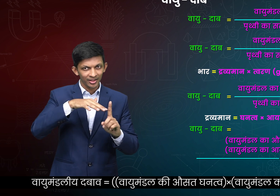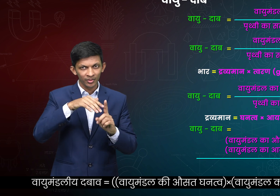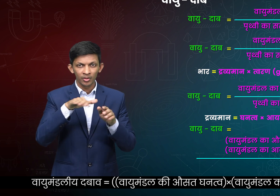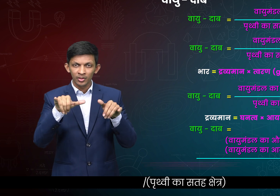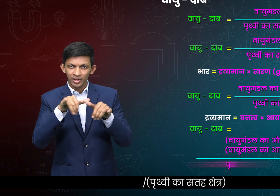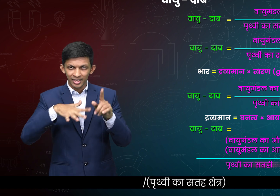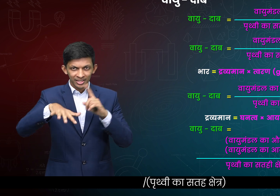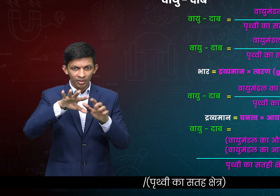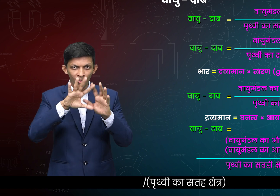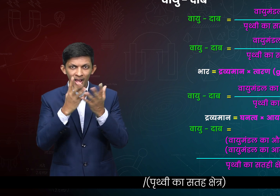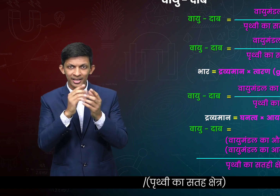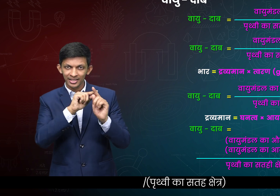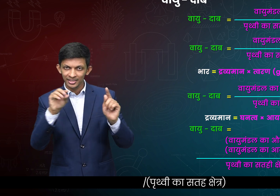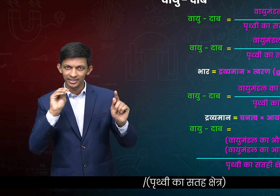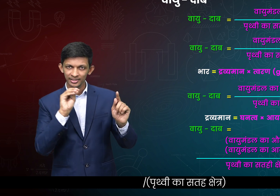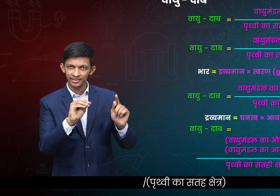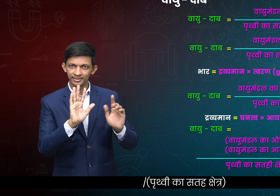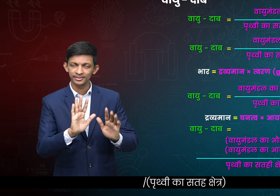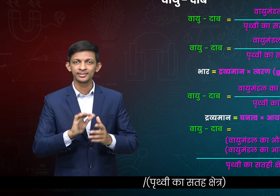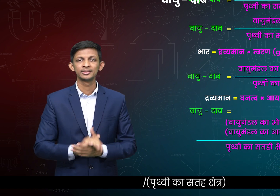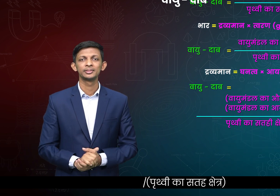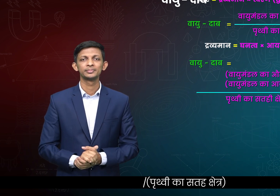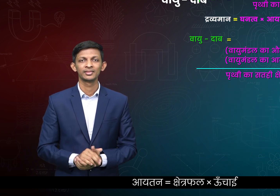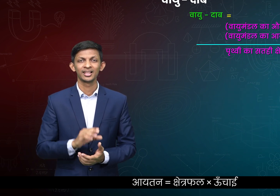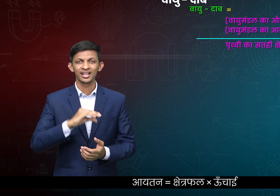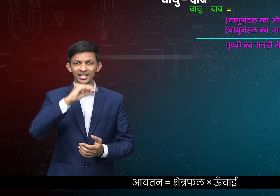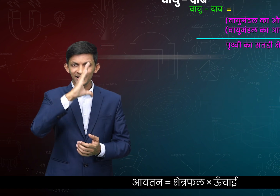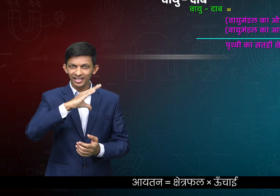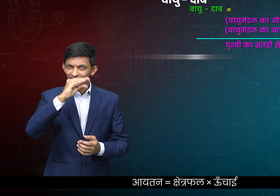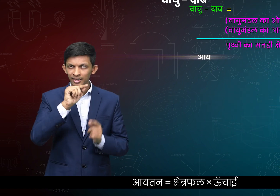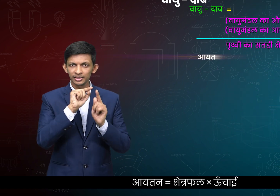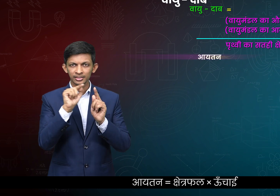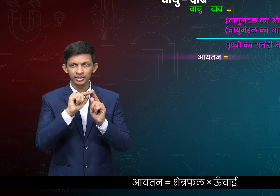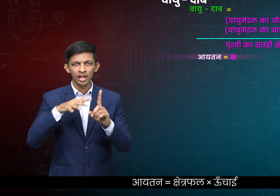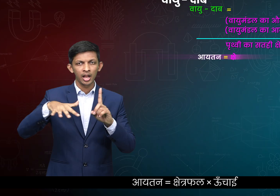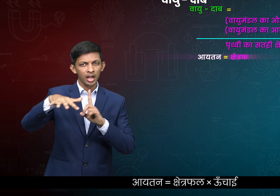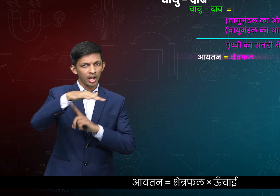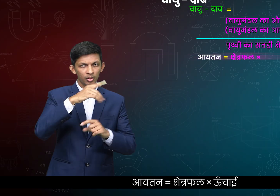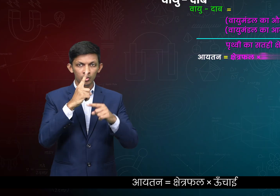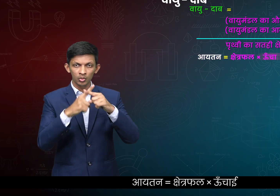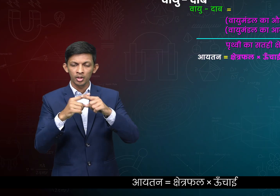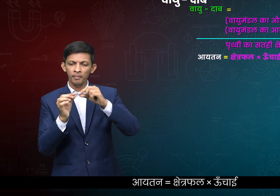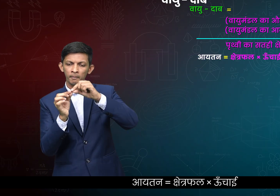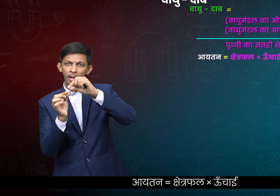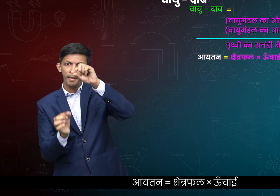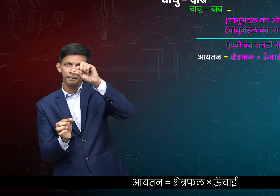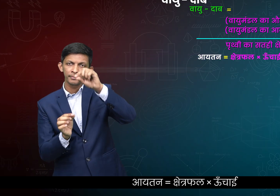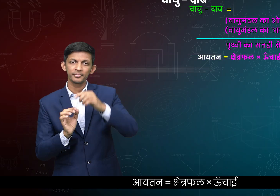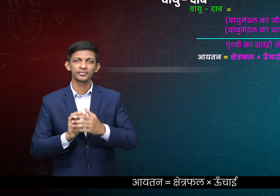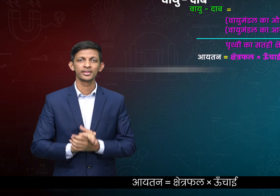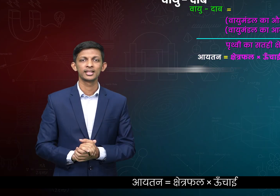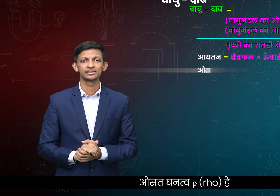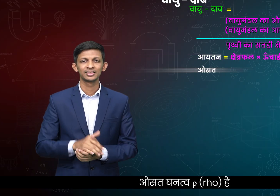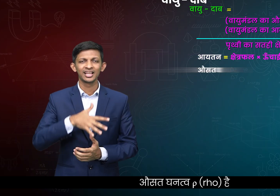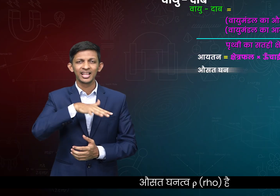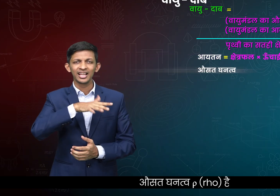g पृथ्वी का सतह क्षेत्र। आयतन इज इक्वल्स टू क्षेत्रफल इंटू